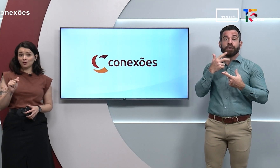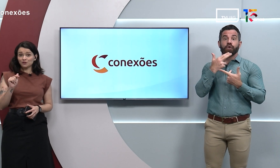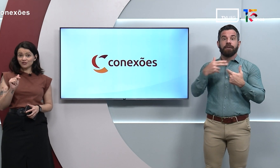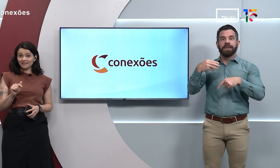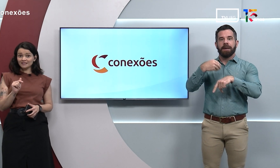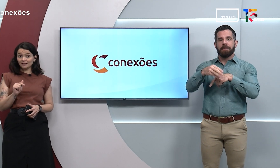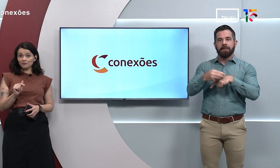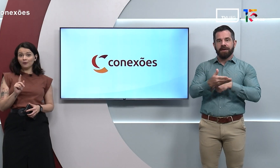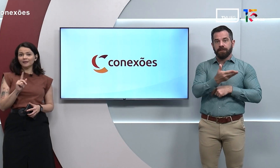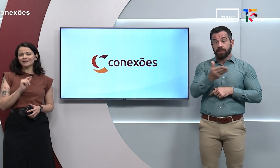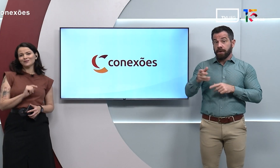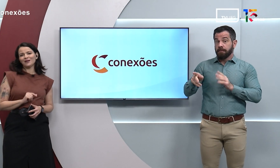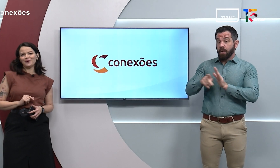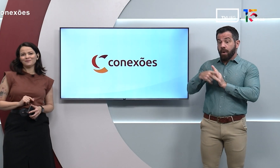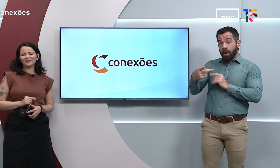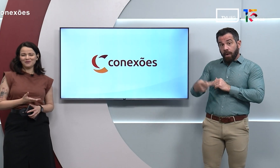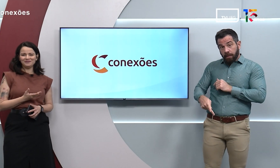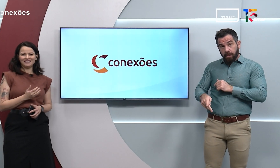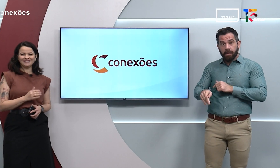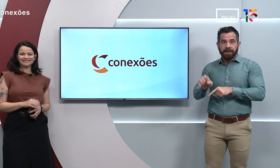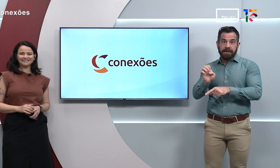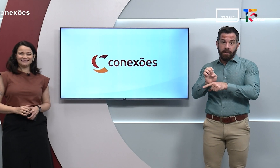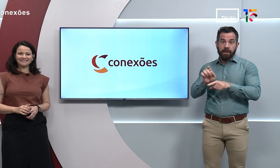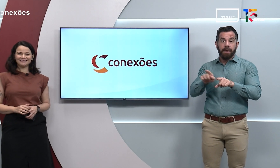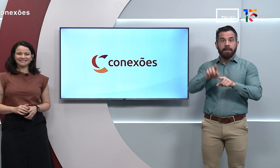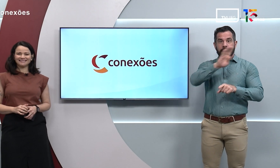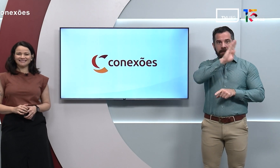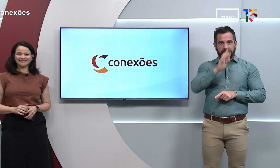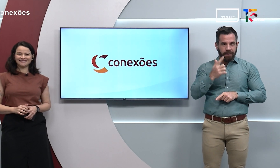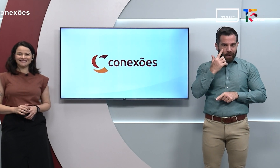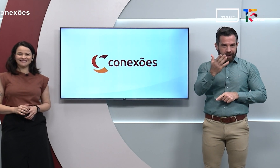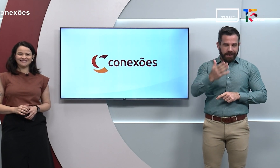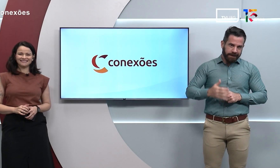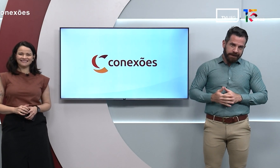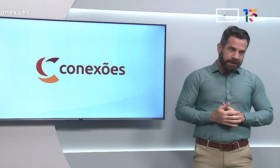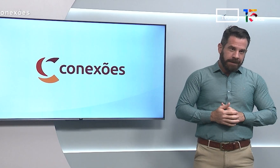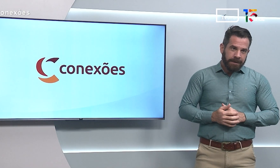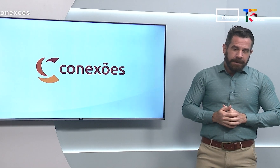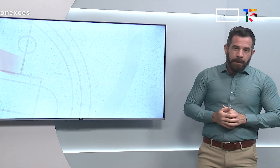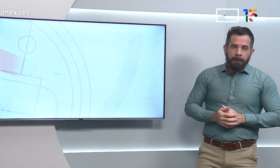do esporte estadual e nacional. Confira!